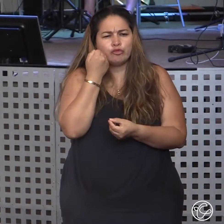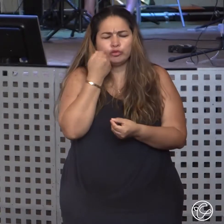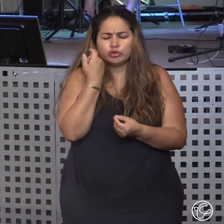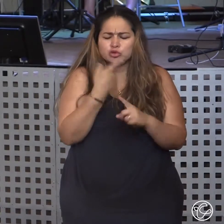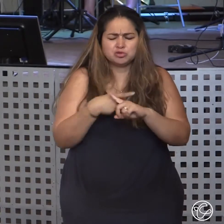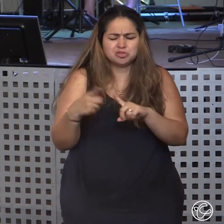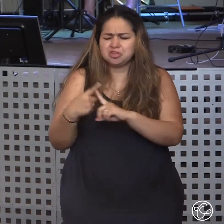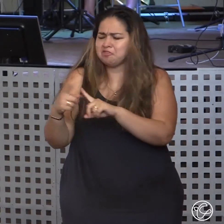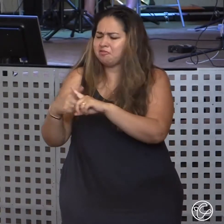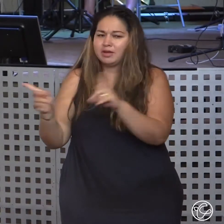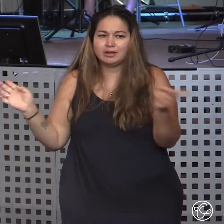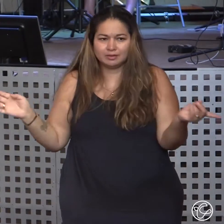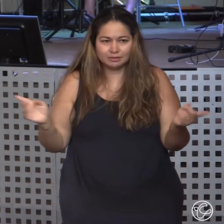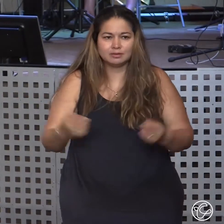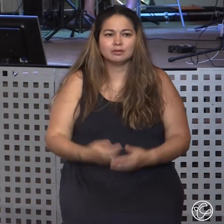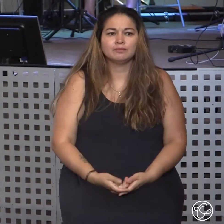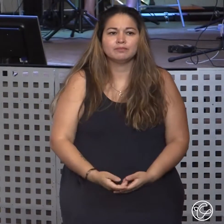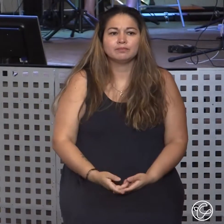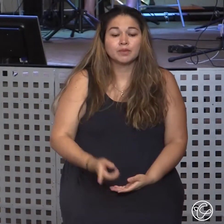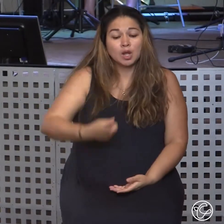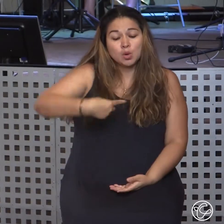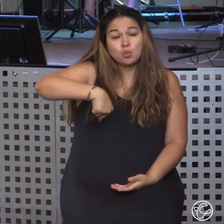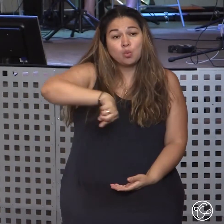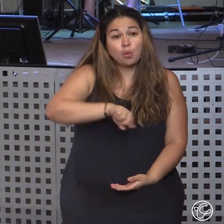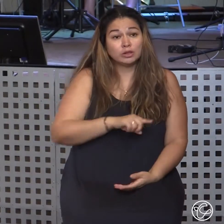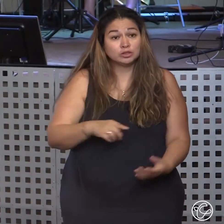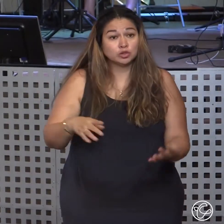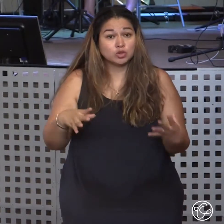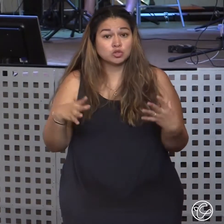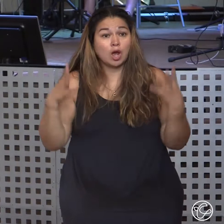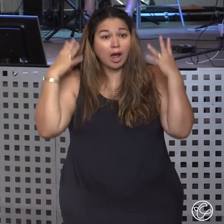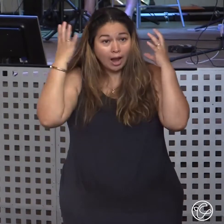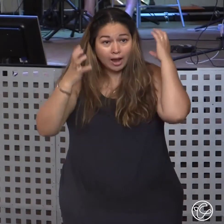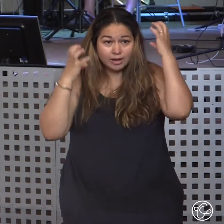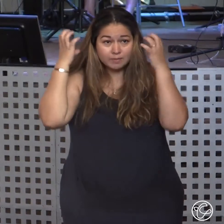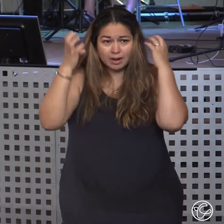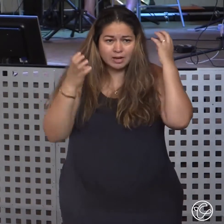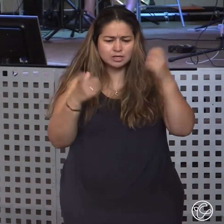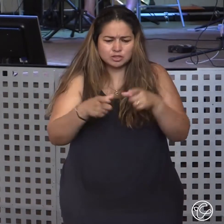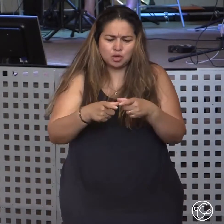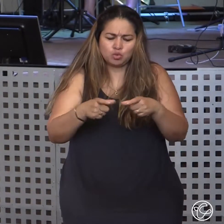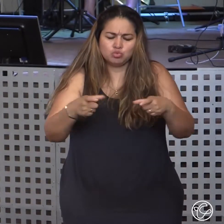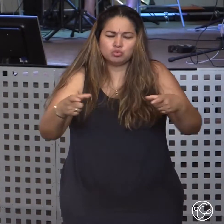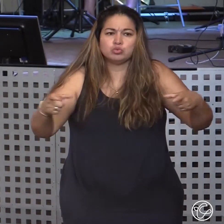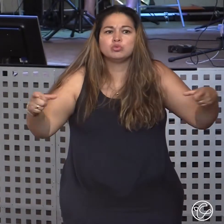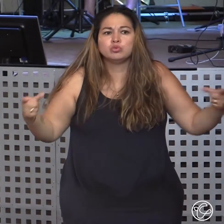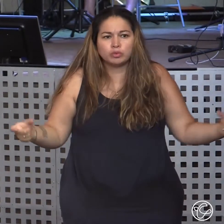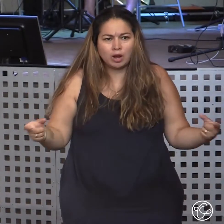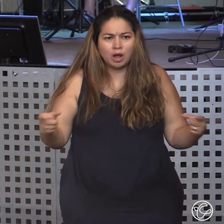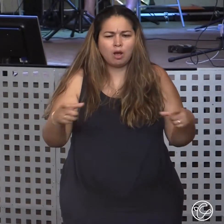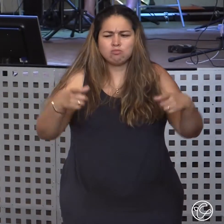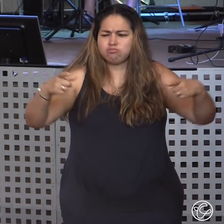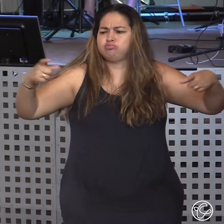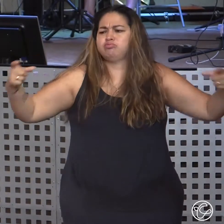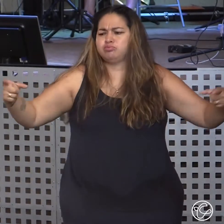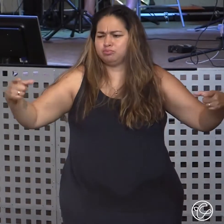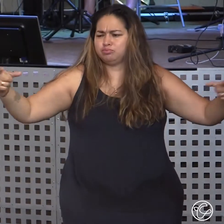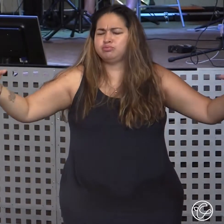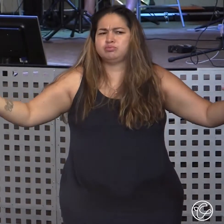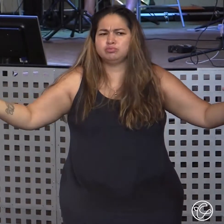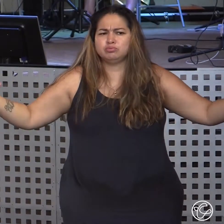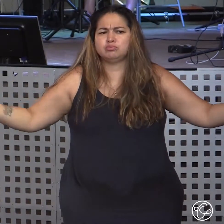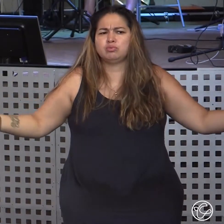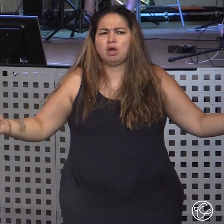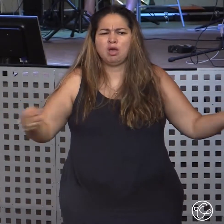especie, que nuestros rebaños aumenten por millares, por decenas de